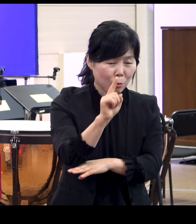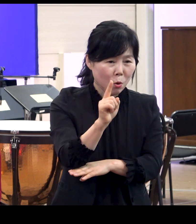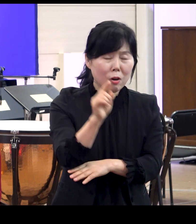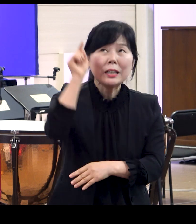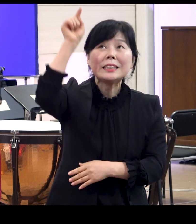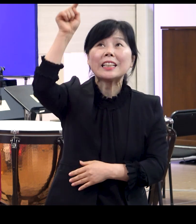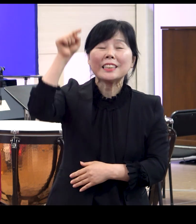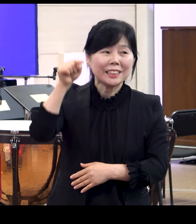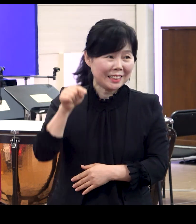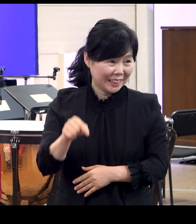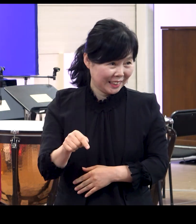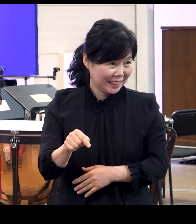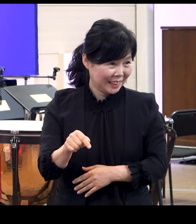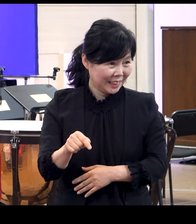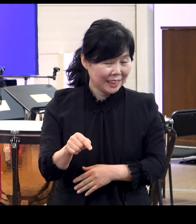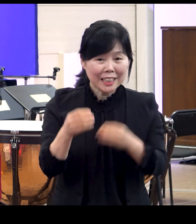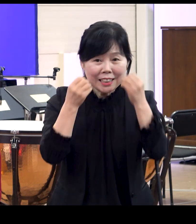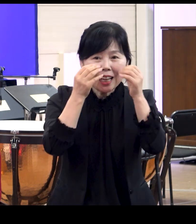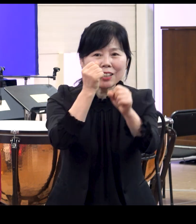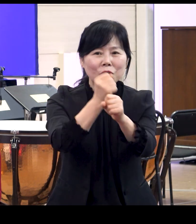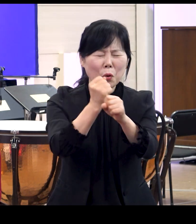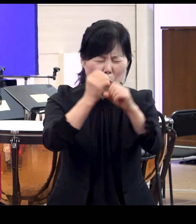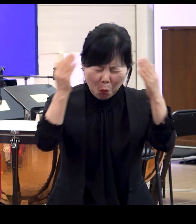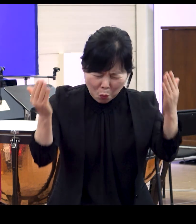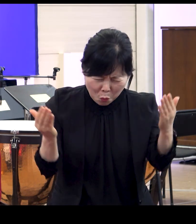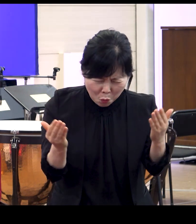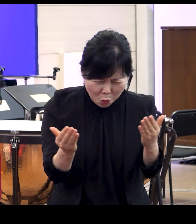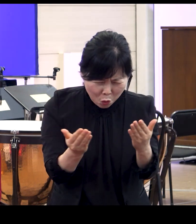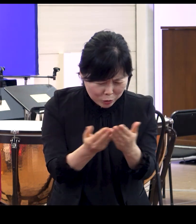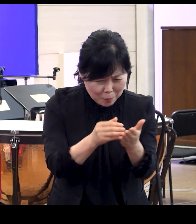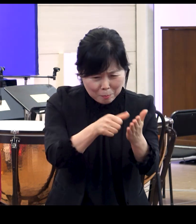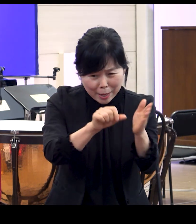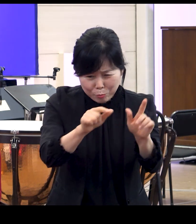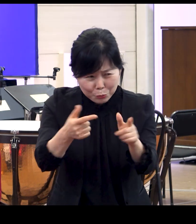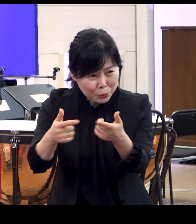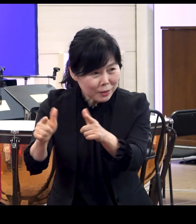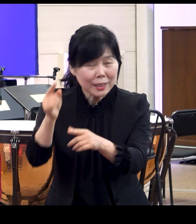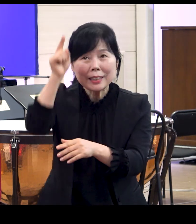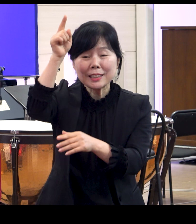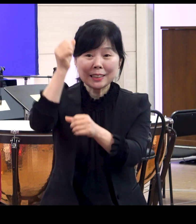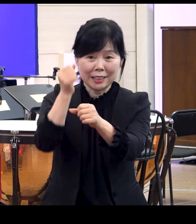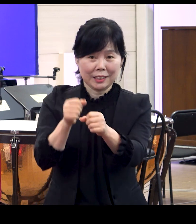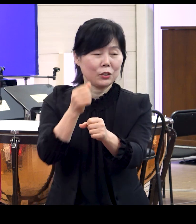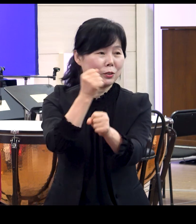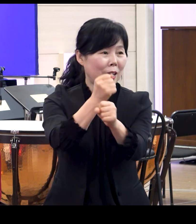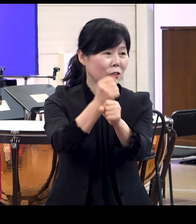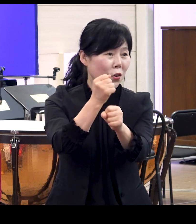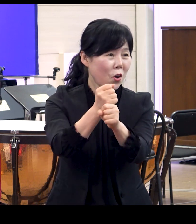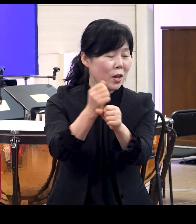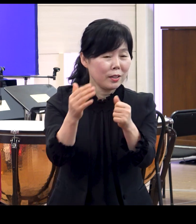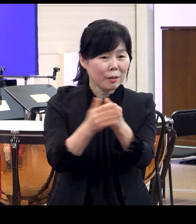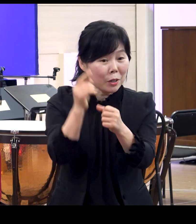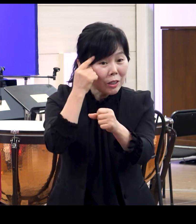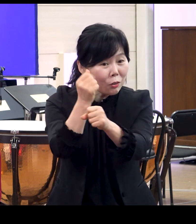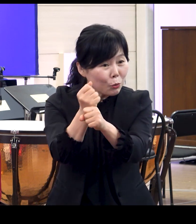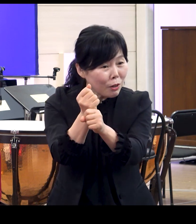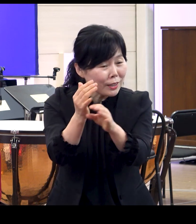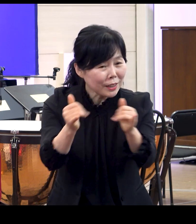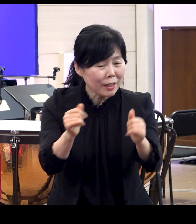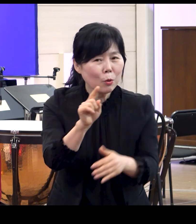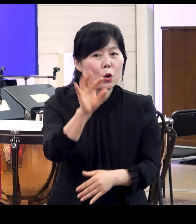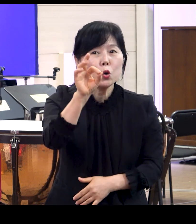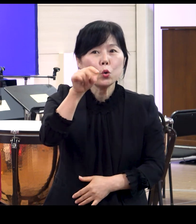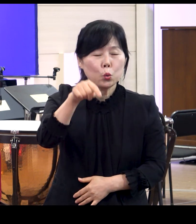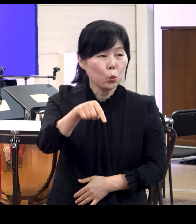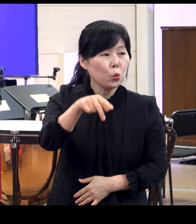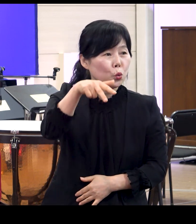세상을 창조하신 이야기를 전체적으로 이야기하고 있어요. 그래서 학자들은 이것을 뭐라고 부르는가? 우주적